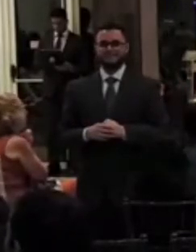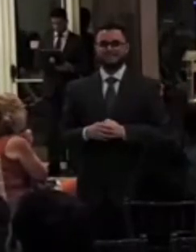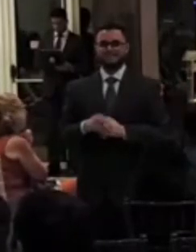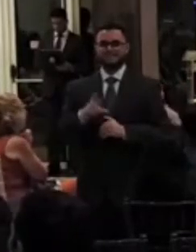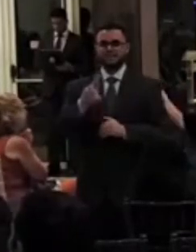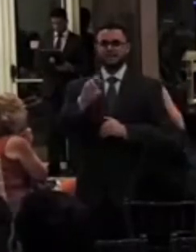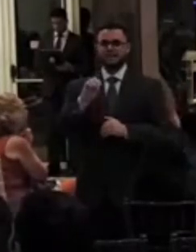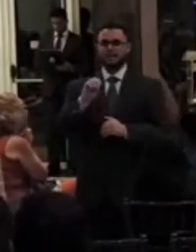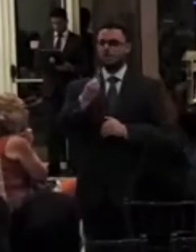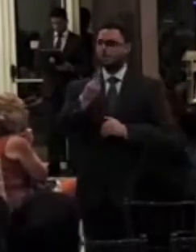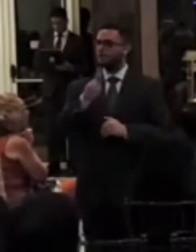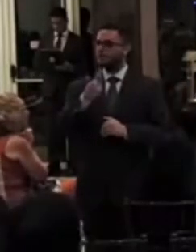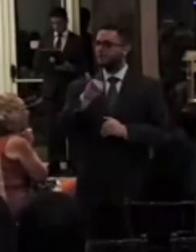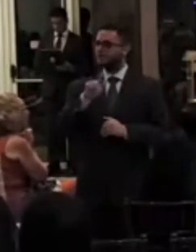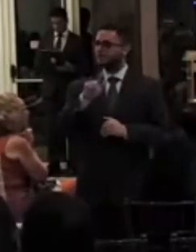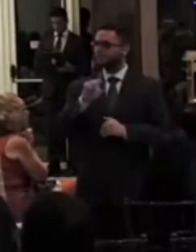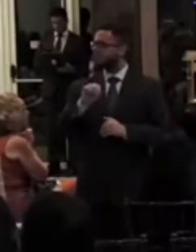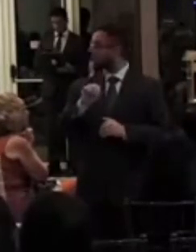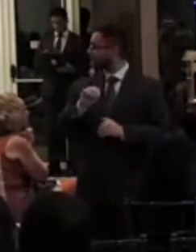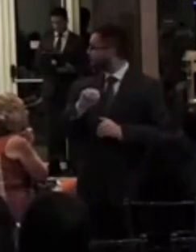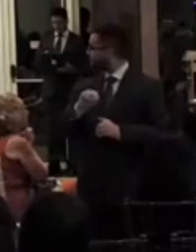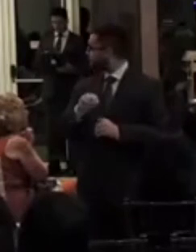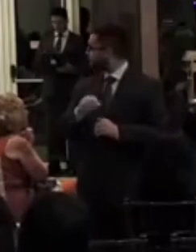Rodrigo Ascioli.